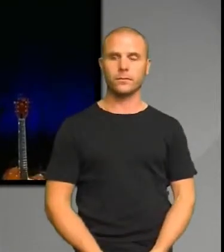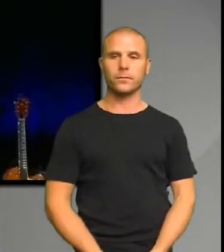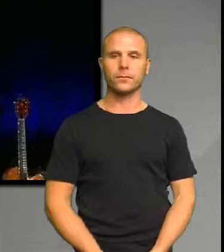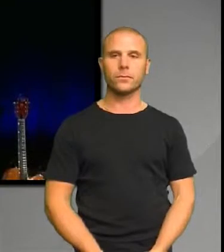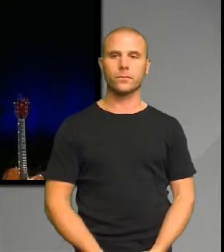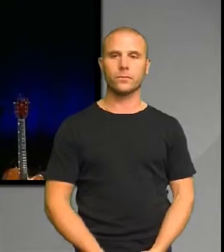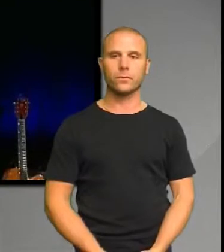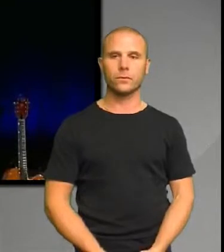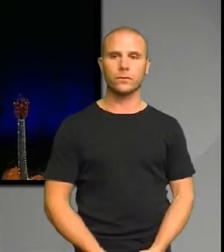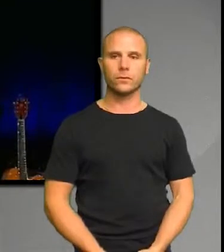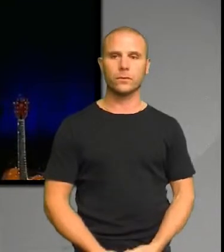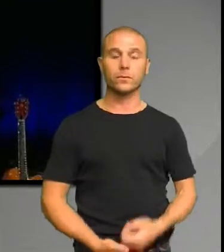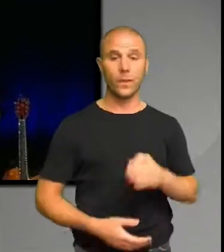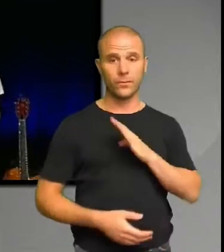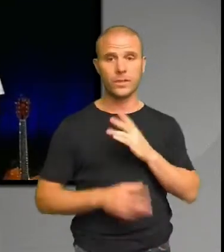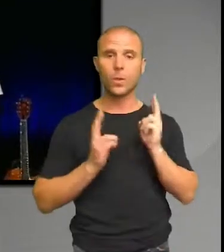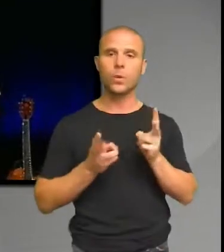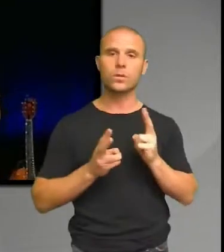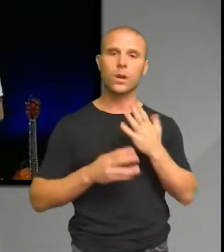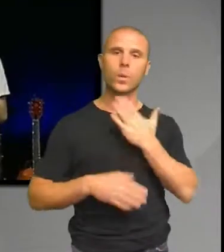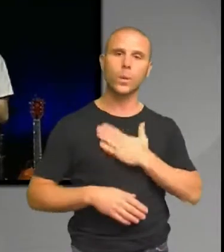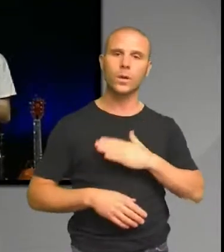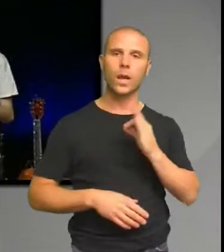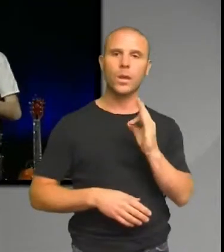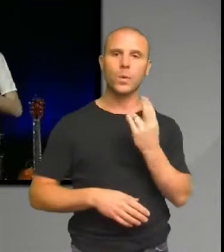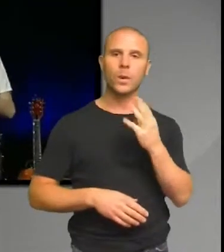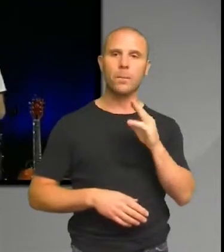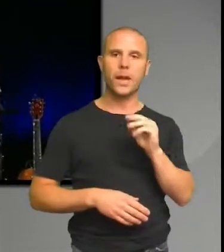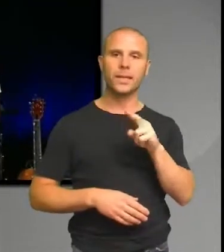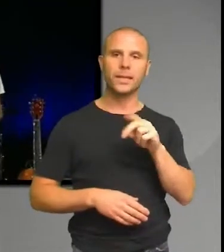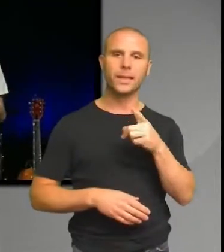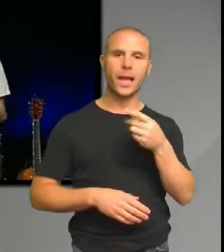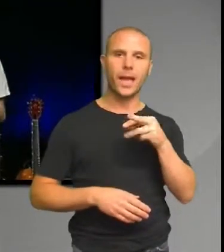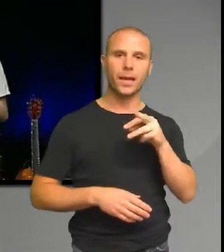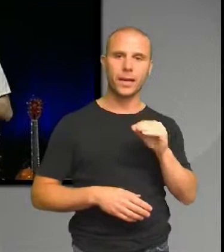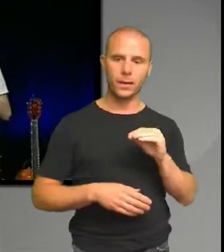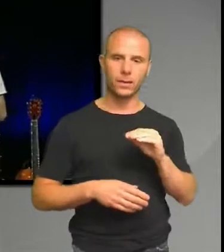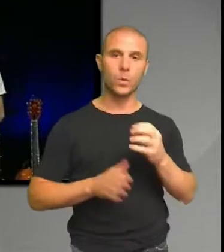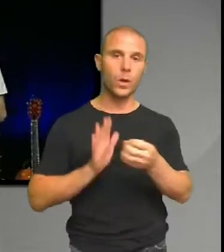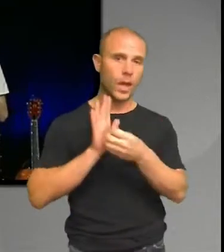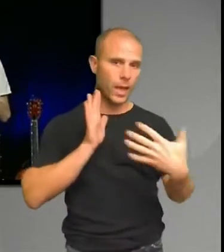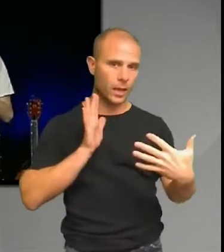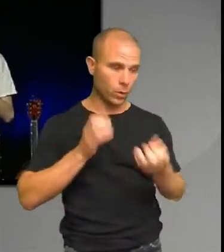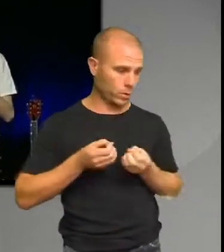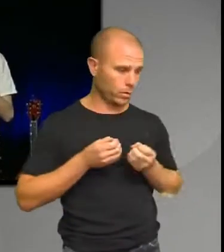Det finns även goda humanitära skäl för att ge dem arbete och ge dem